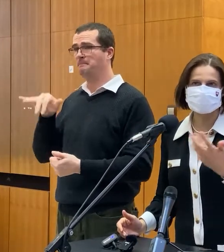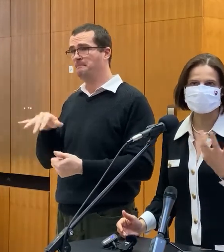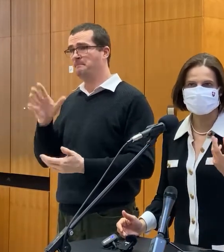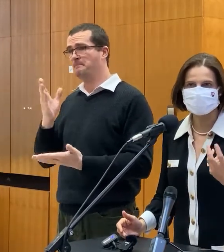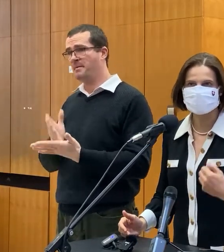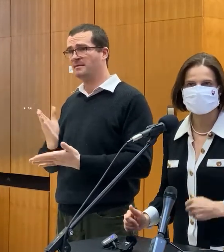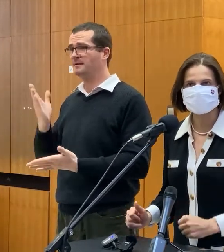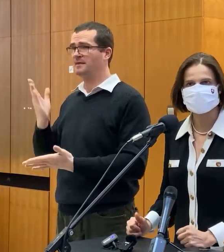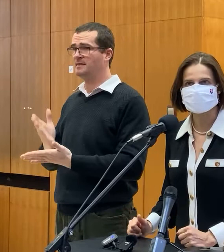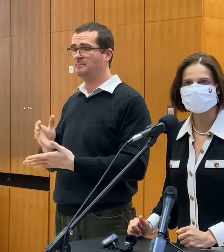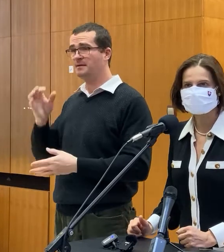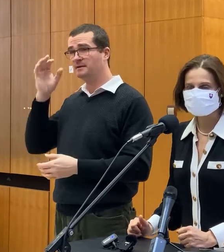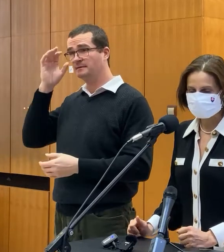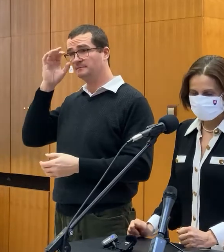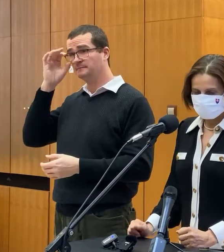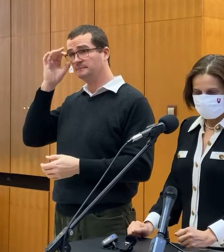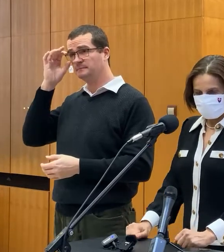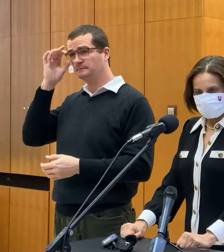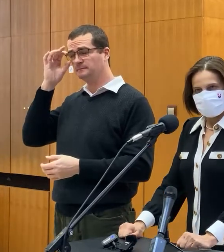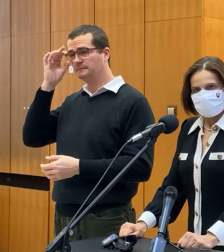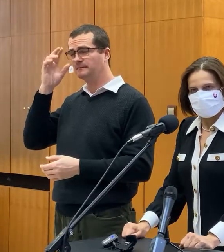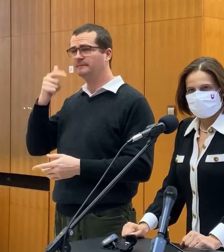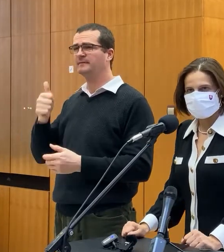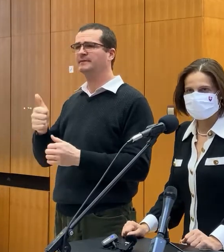je a niektoré pojmy môžu byť zložitejšie.